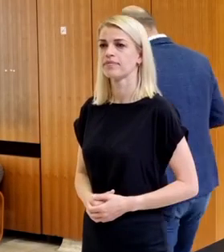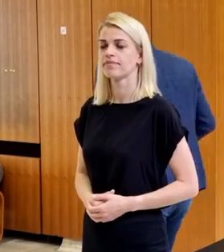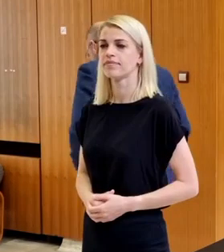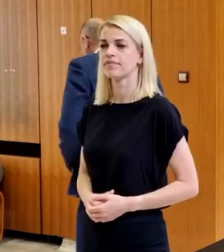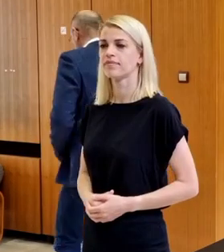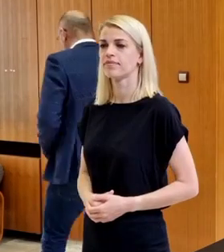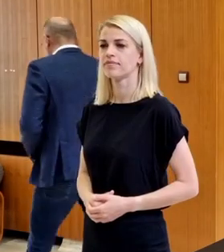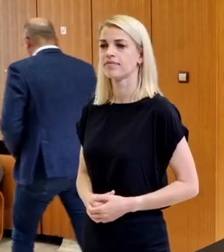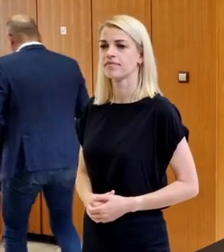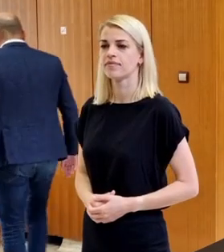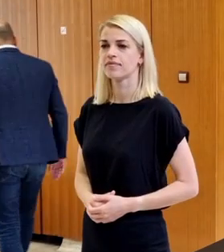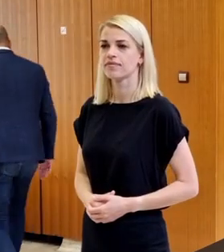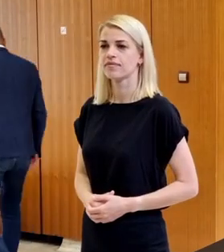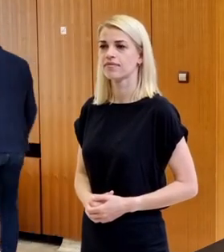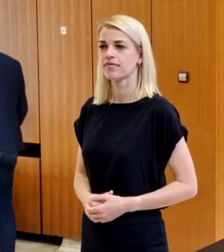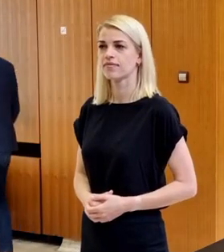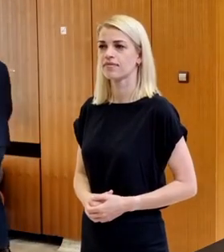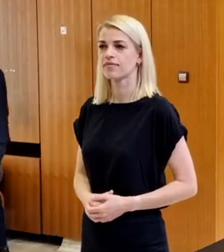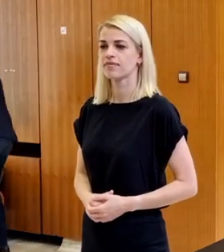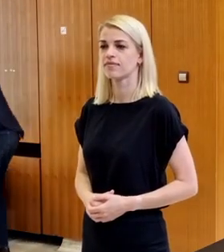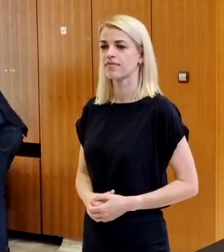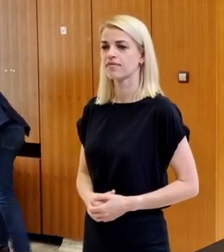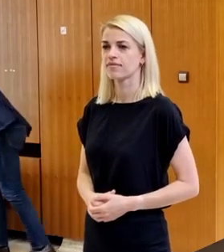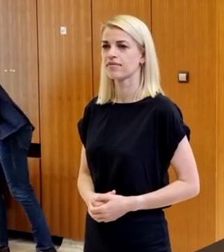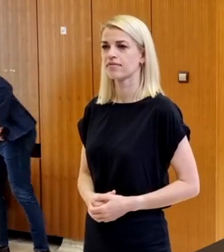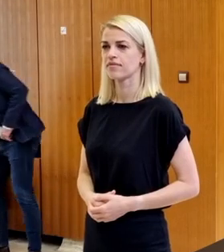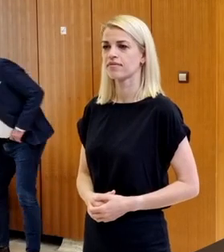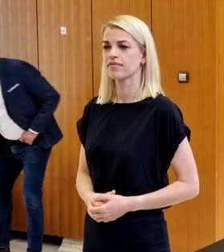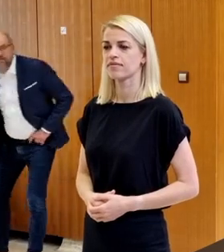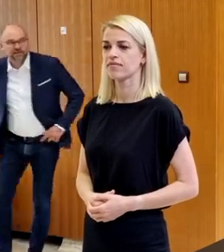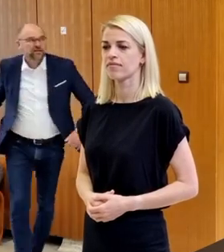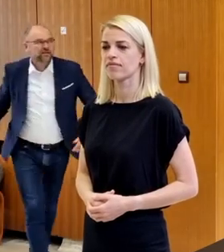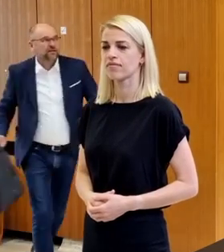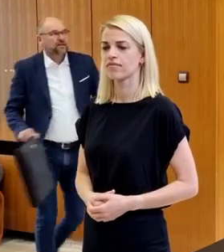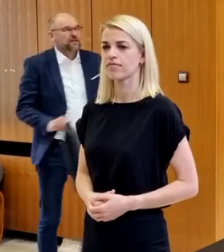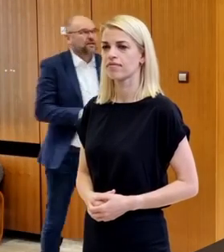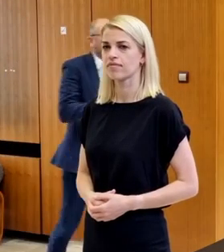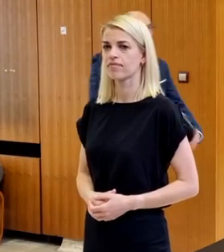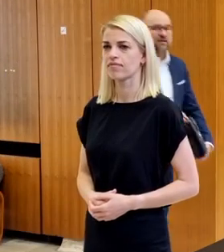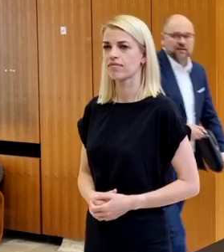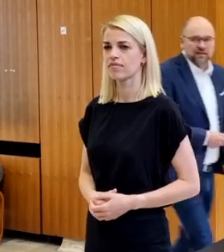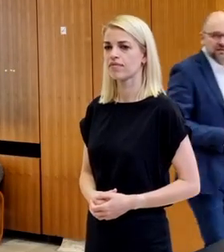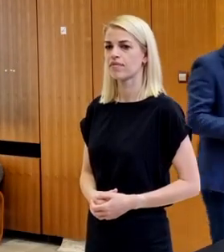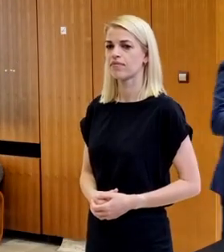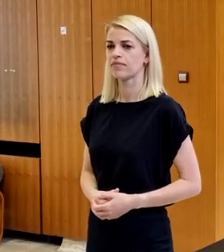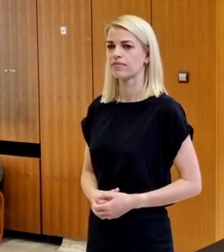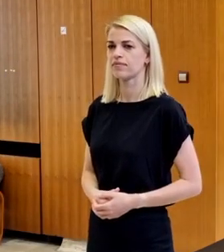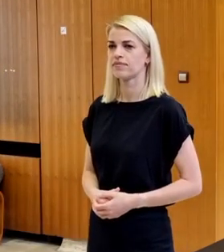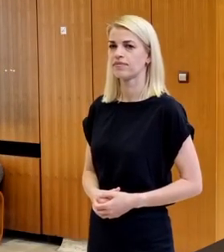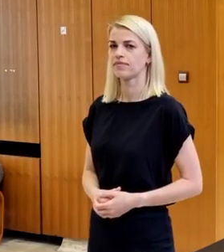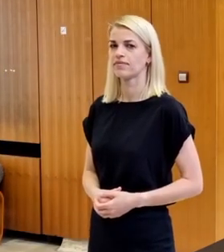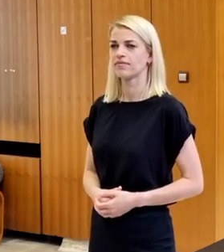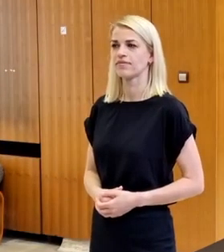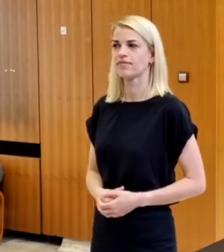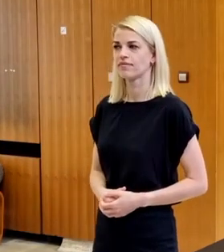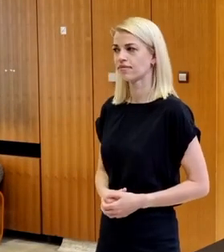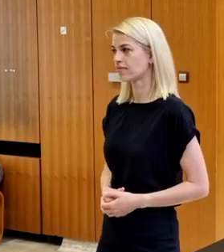Už idem hore. Nechcem meškať.